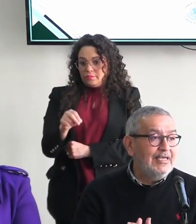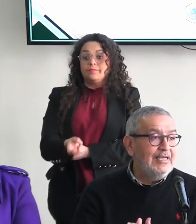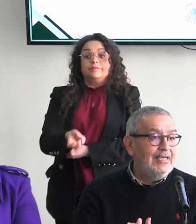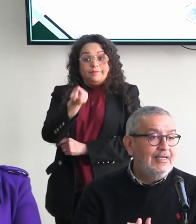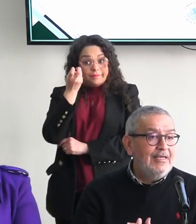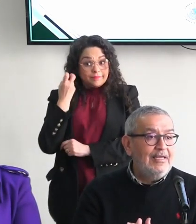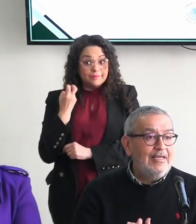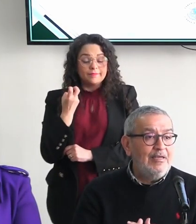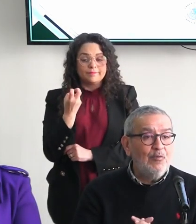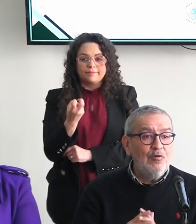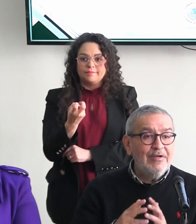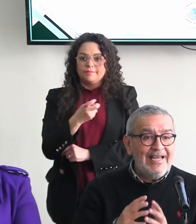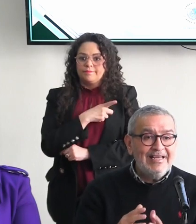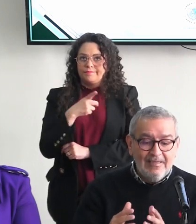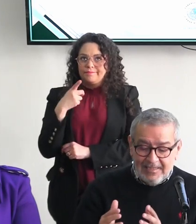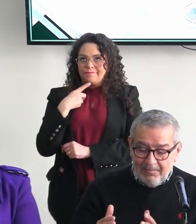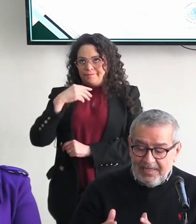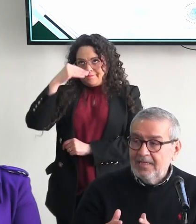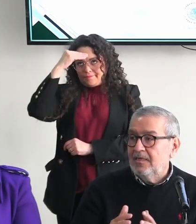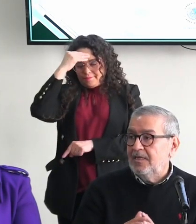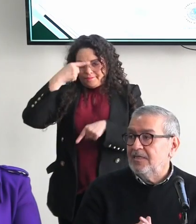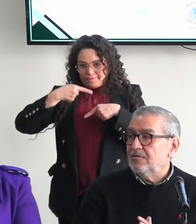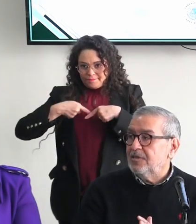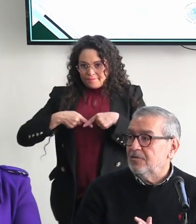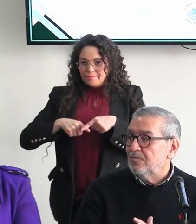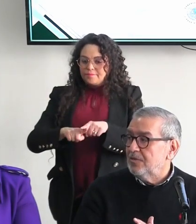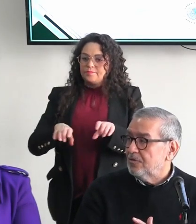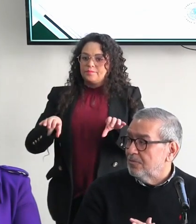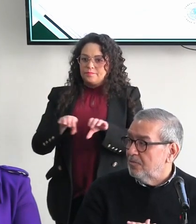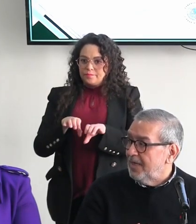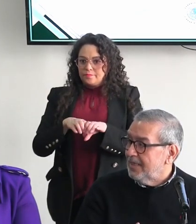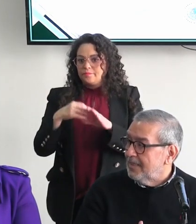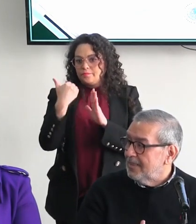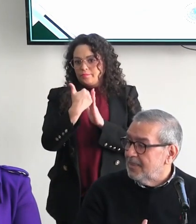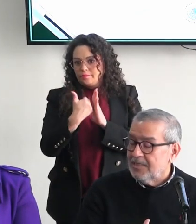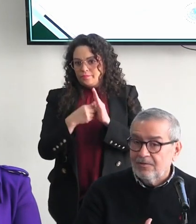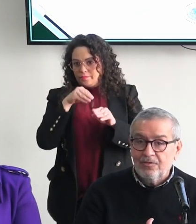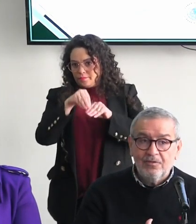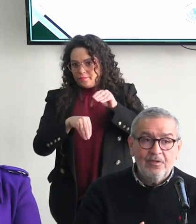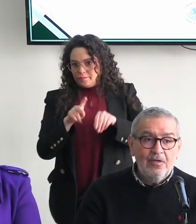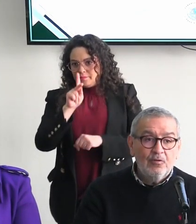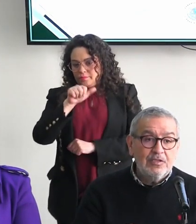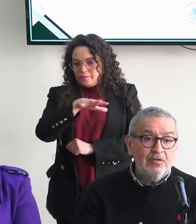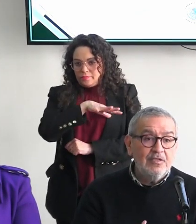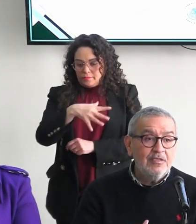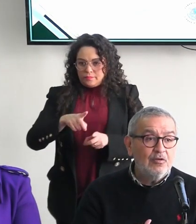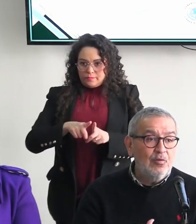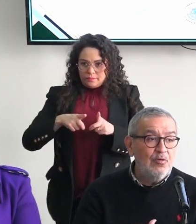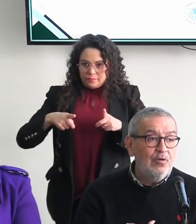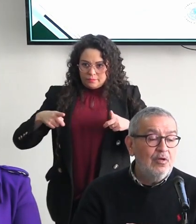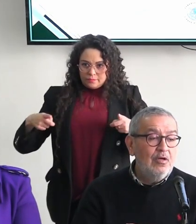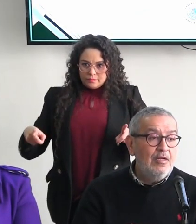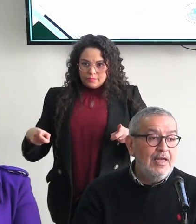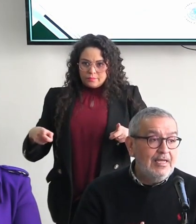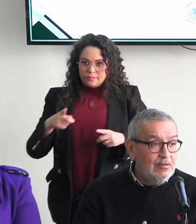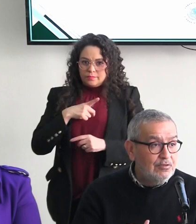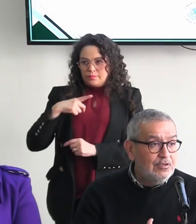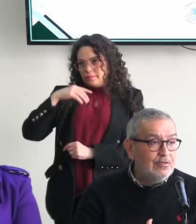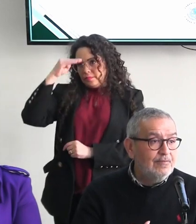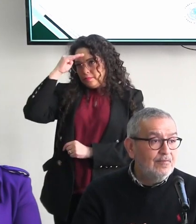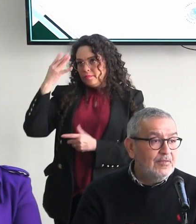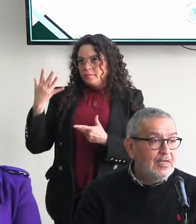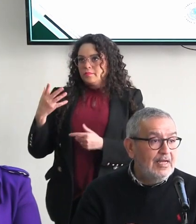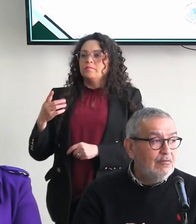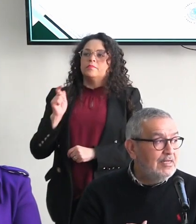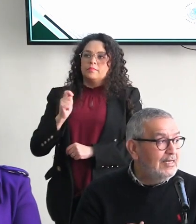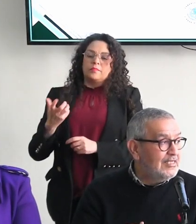entonces que involucrar también en estos instrumentos como el Plan General de Desarrollo cuestiones como la